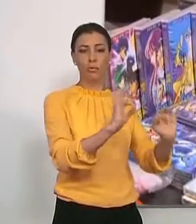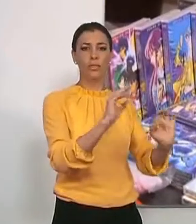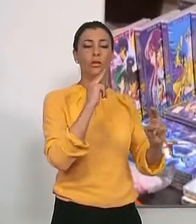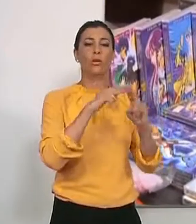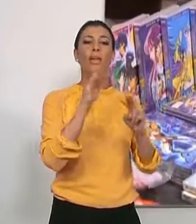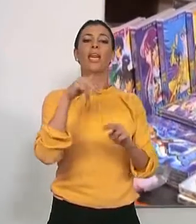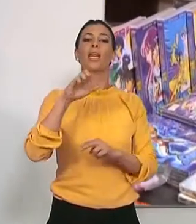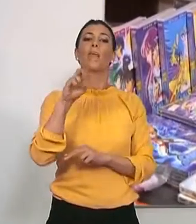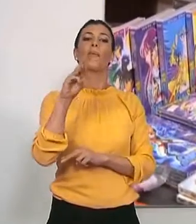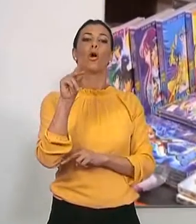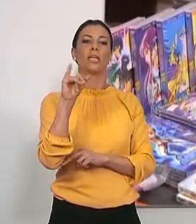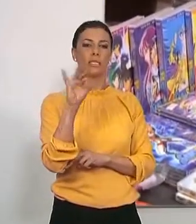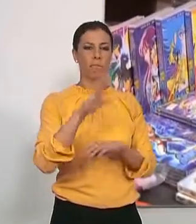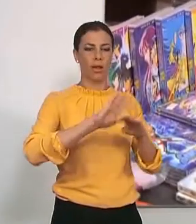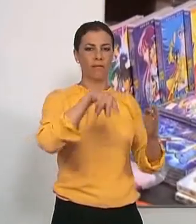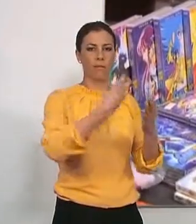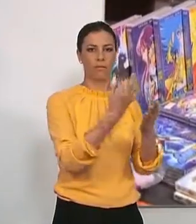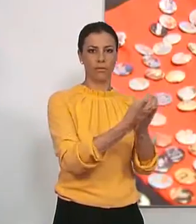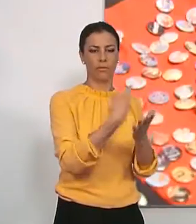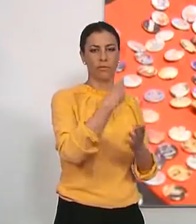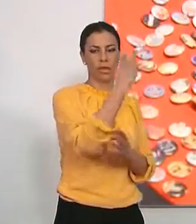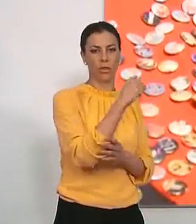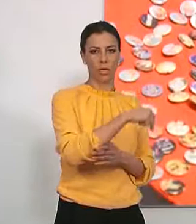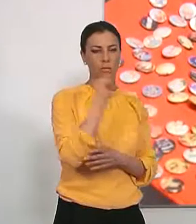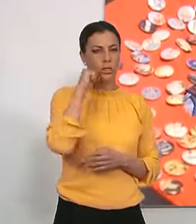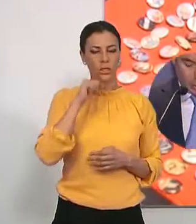kinépolis para volver a motril